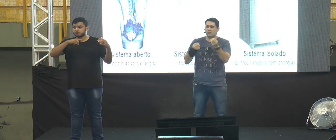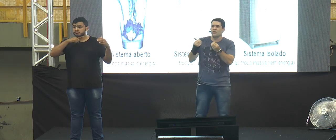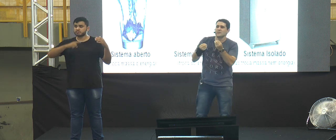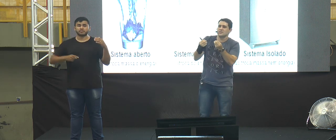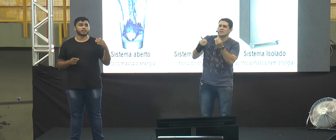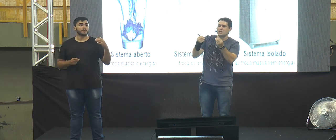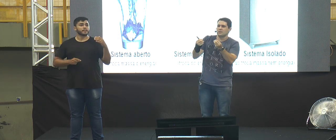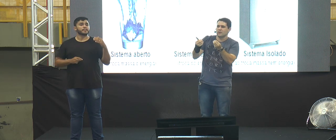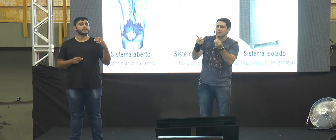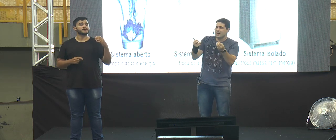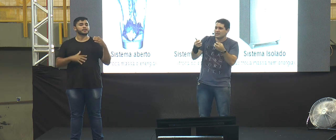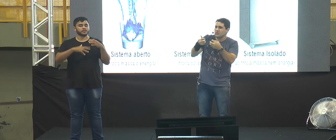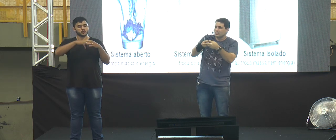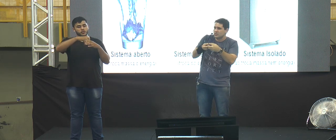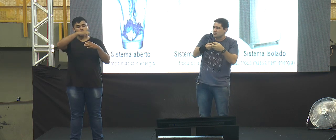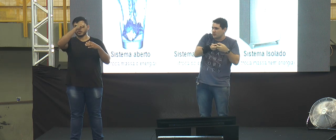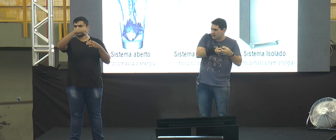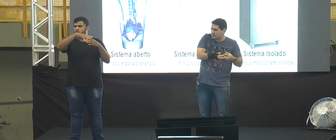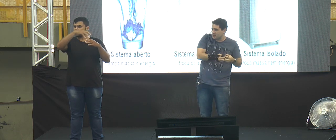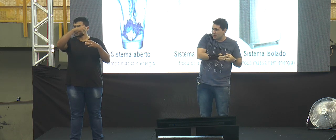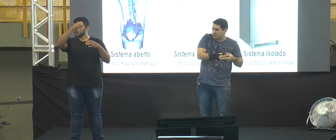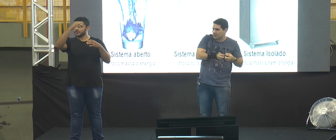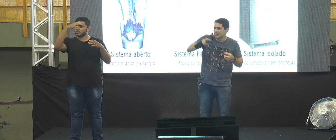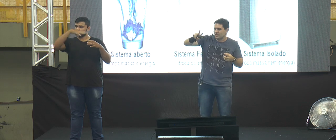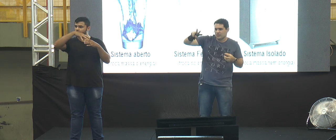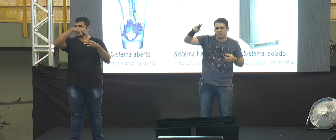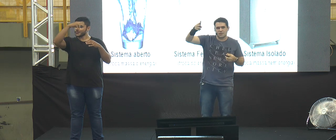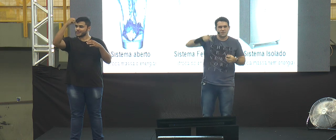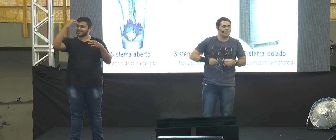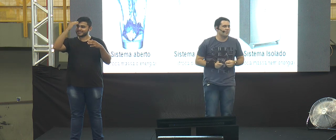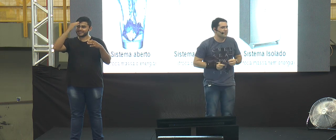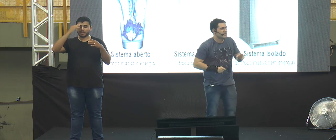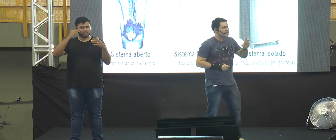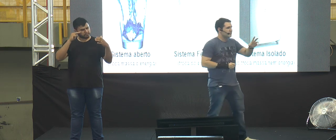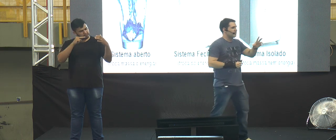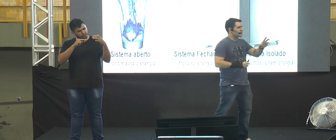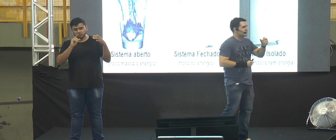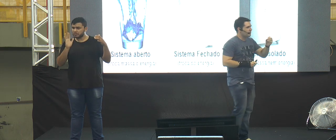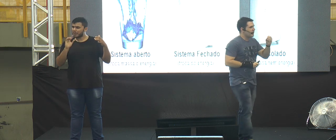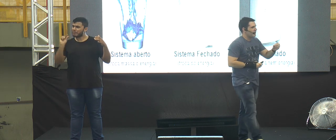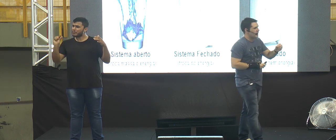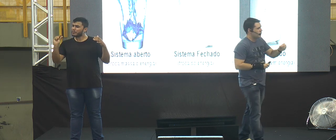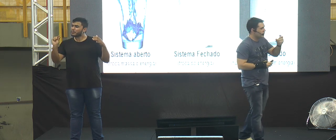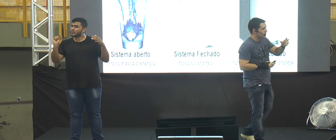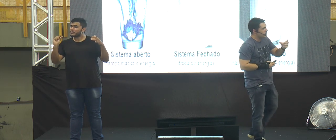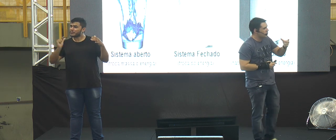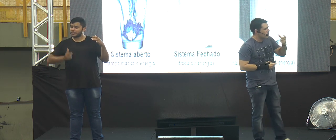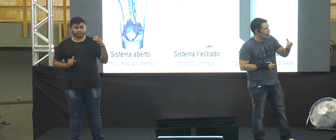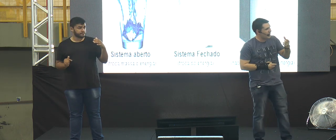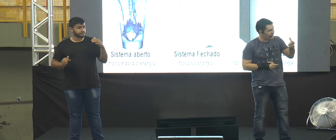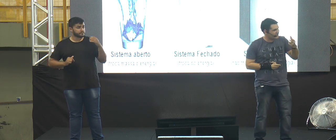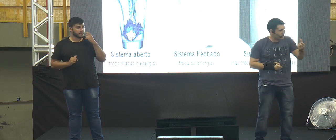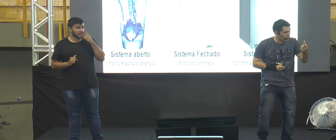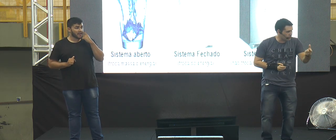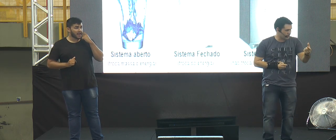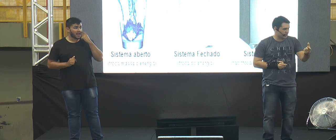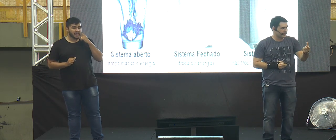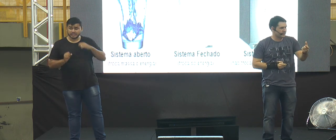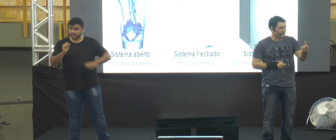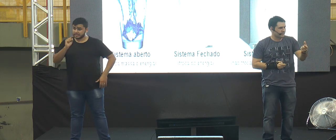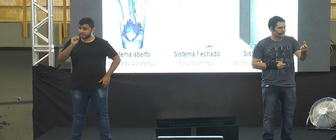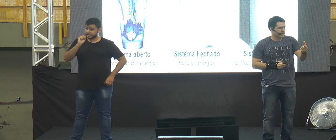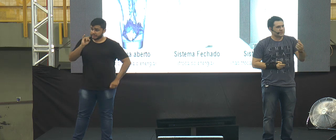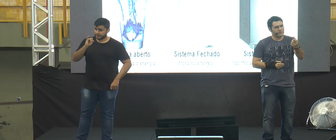causa das forças intermoleculares que unem as moléculas de água. Dá outro exemplo: se você pegar um vidrinho com